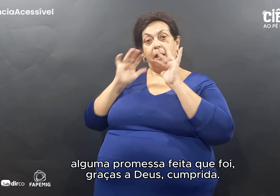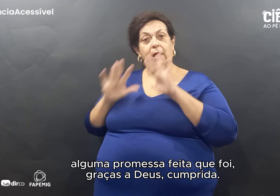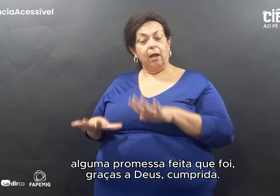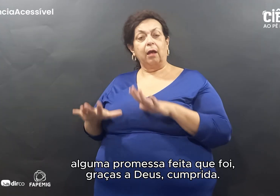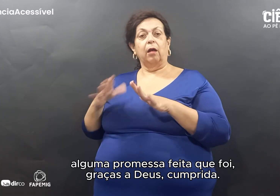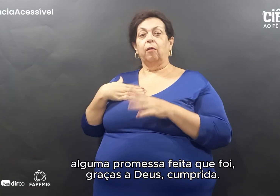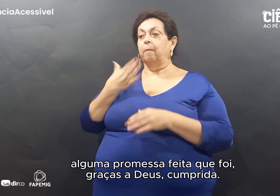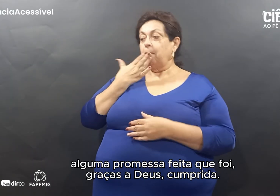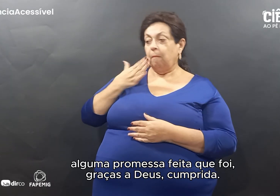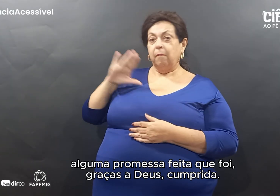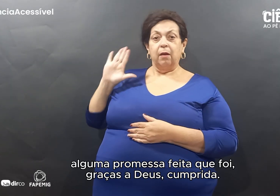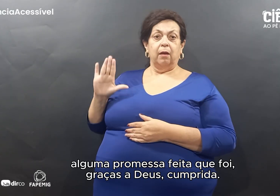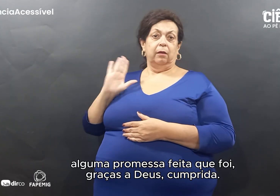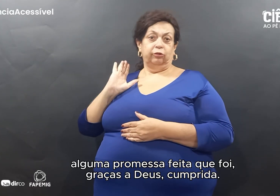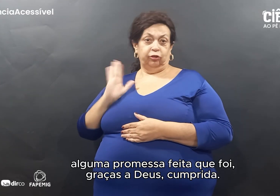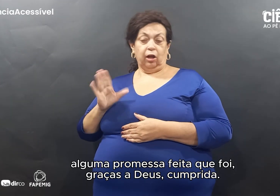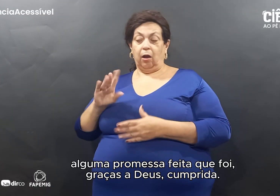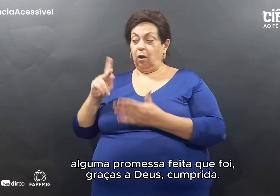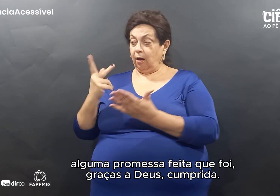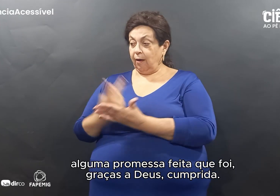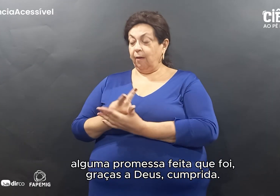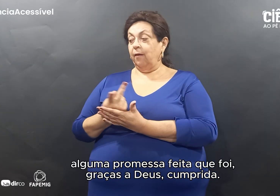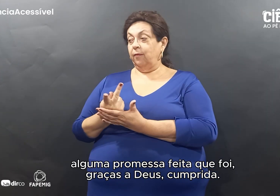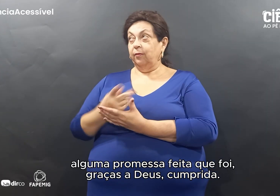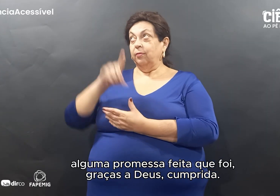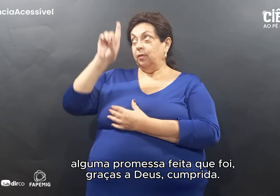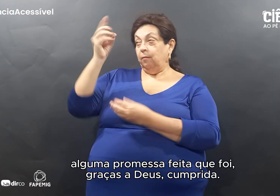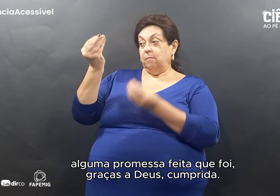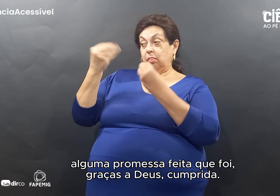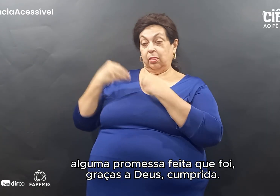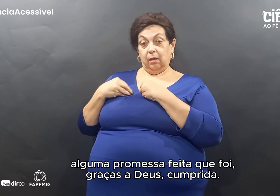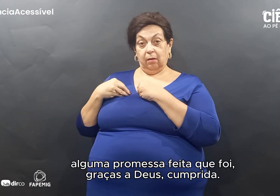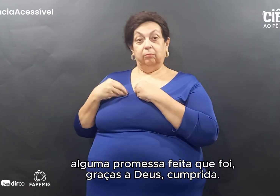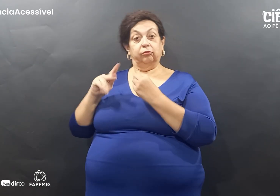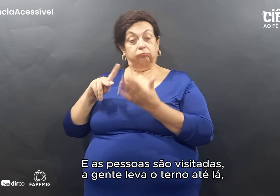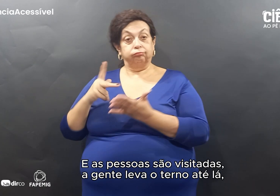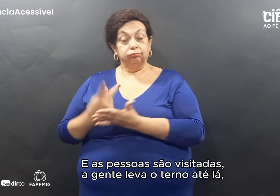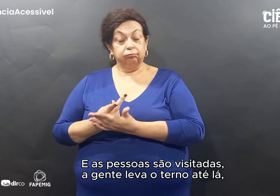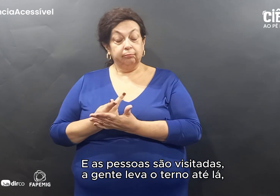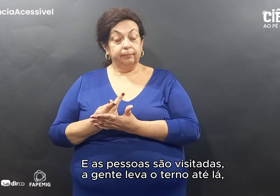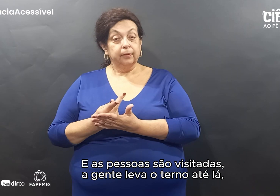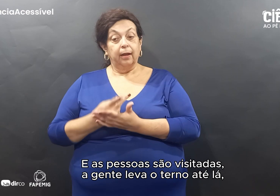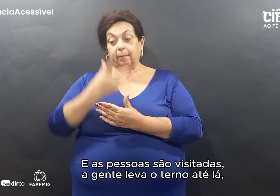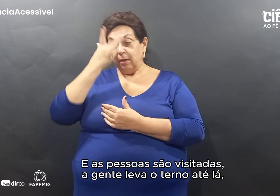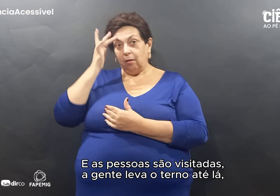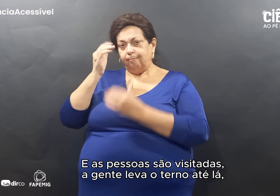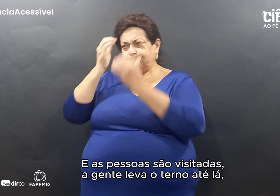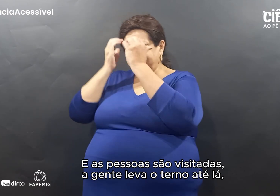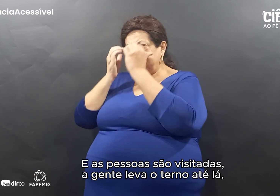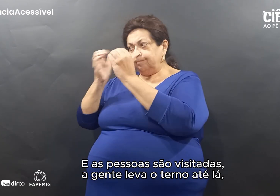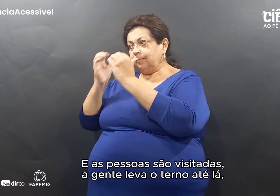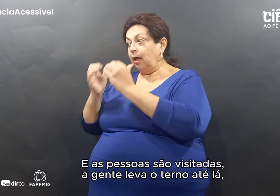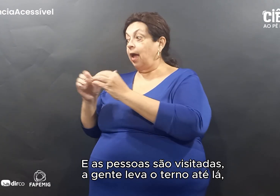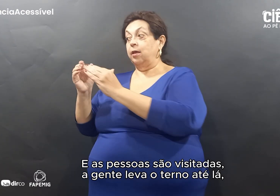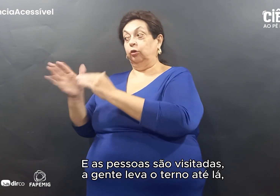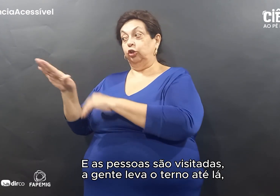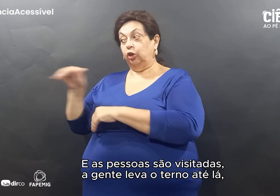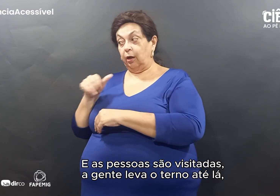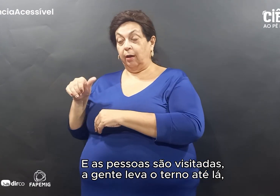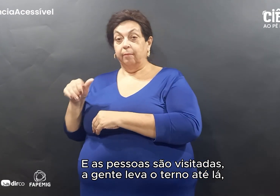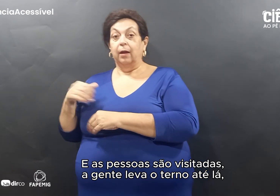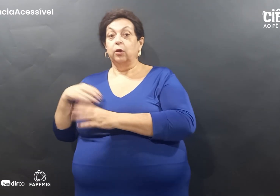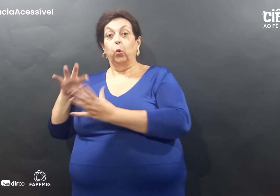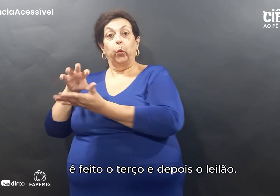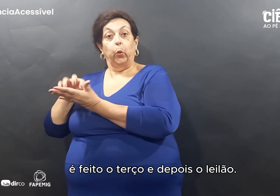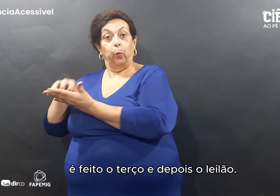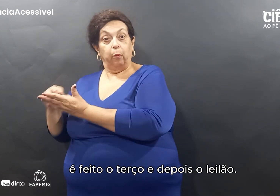alguma promessa feita, que foi, né, graças a Deus, cumprida, e as pessoas são visitadas. A gente leva o terno até